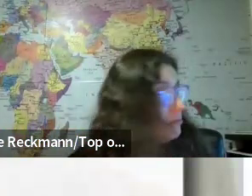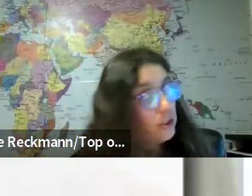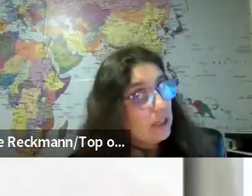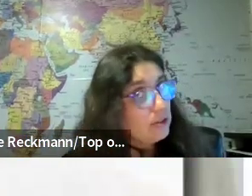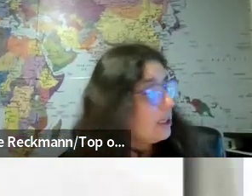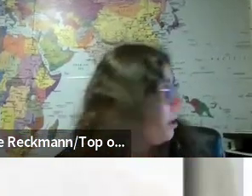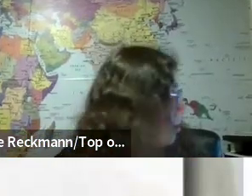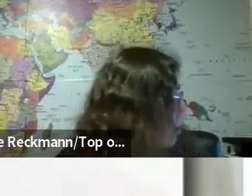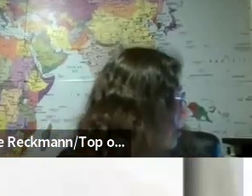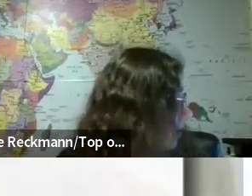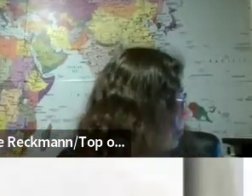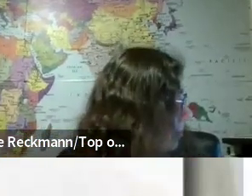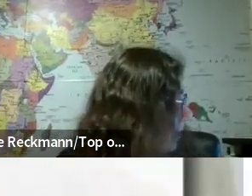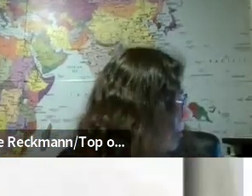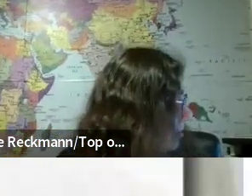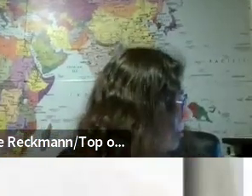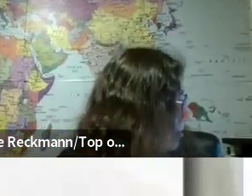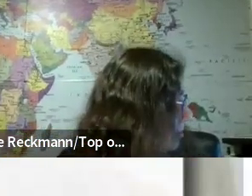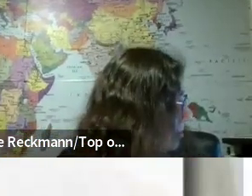Entonces, no está considerado las enfermedades.